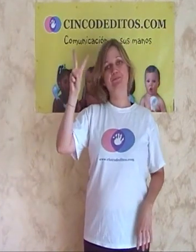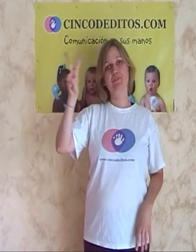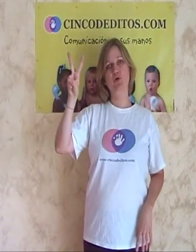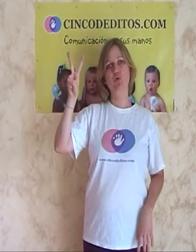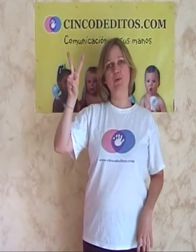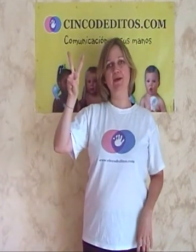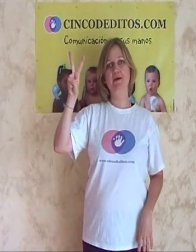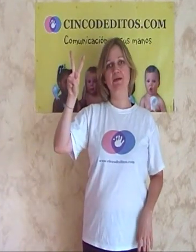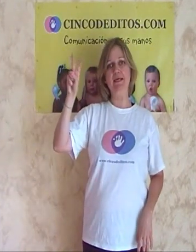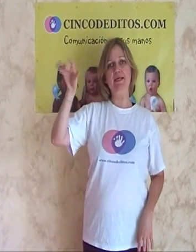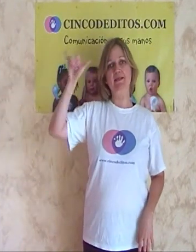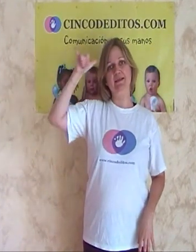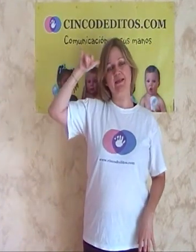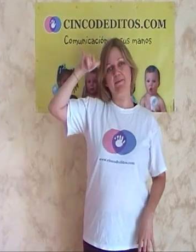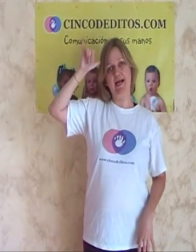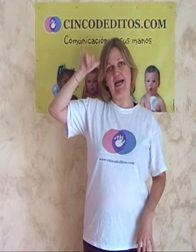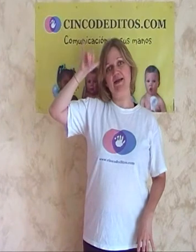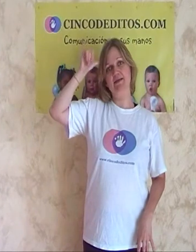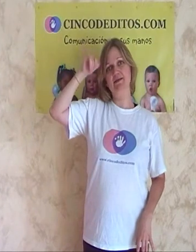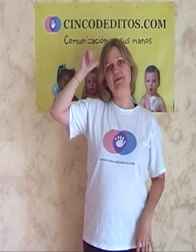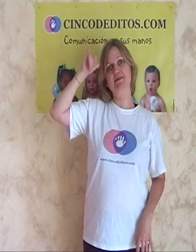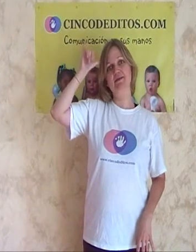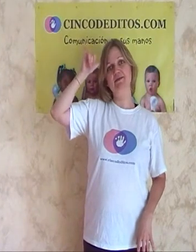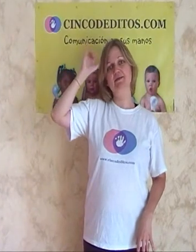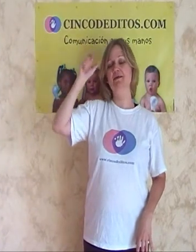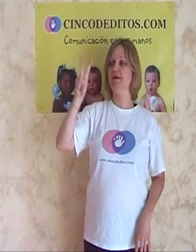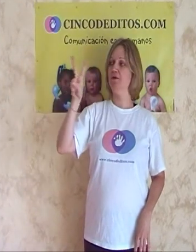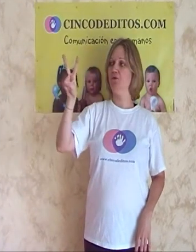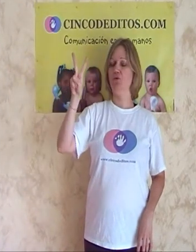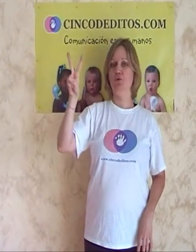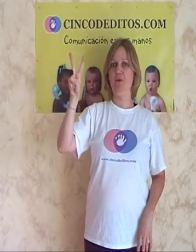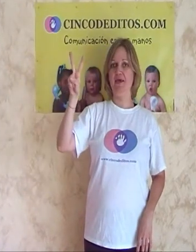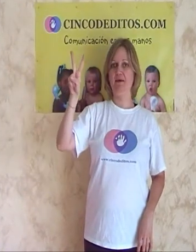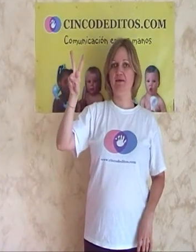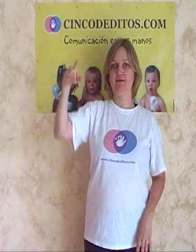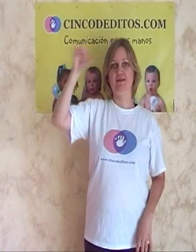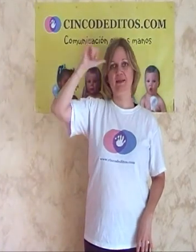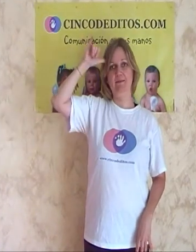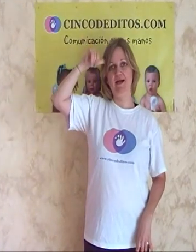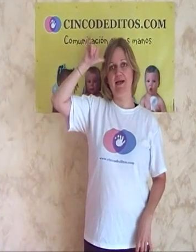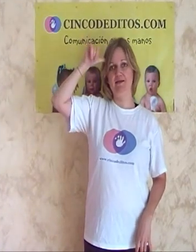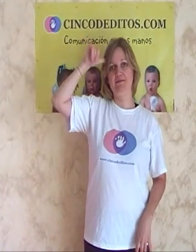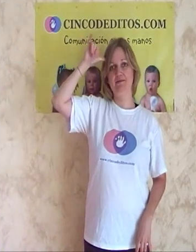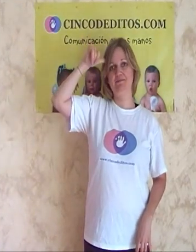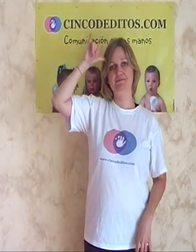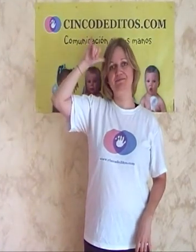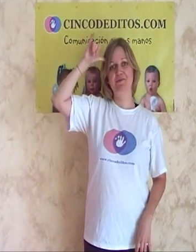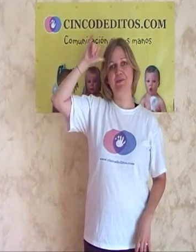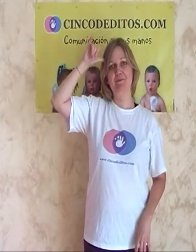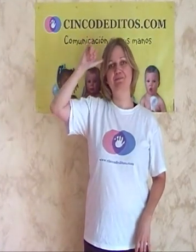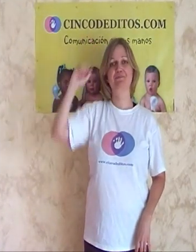V de vaca. V de vaca. Muy bien.